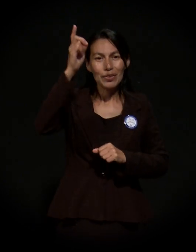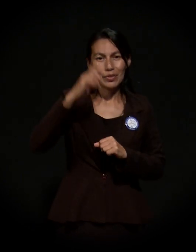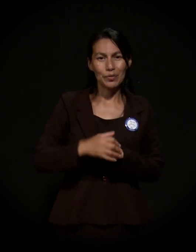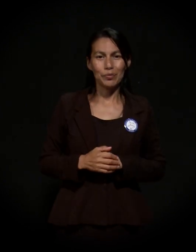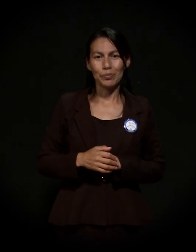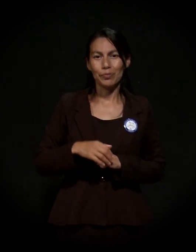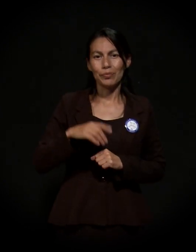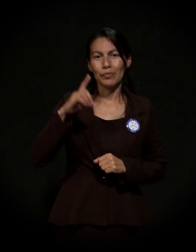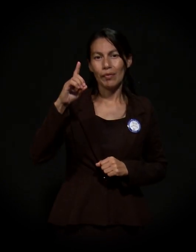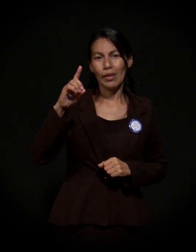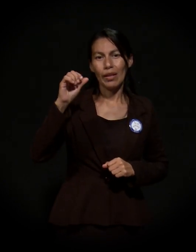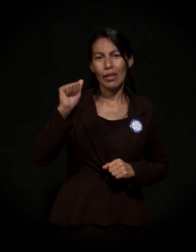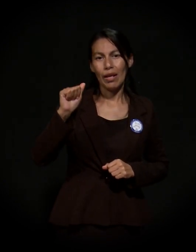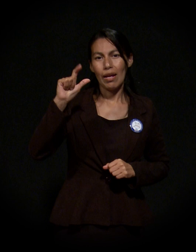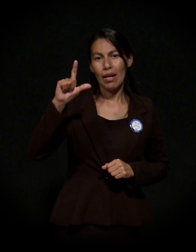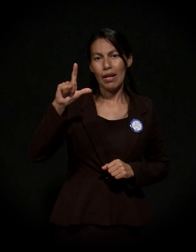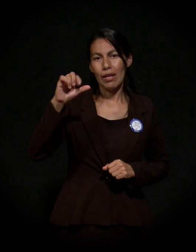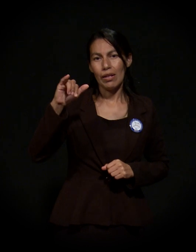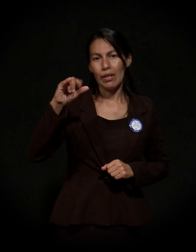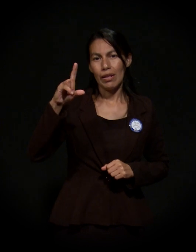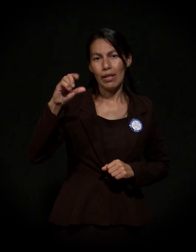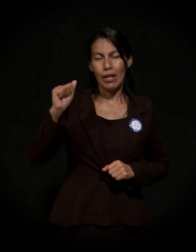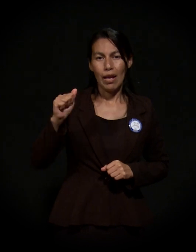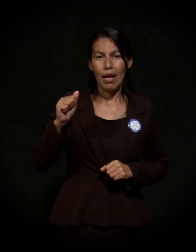Dalila, por la señora